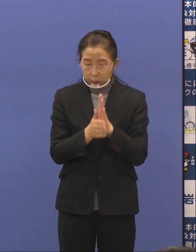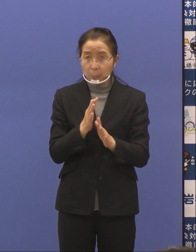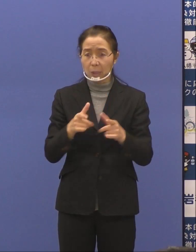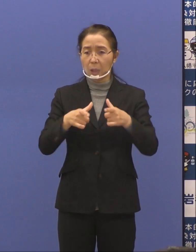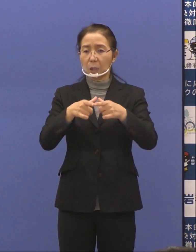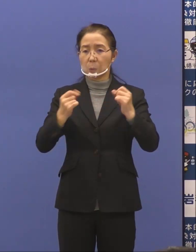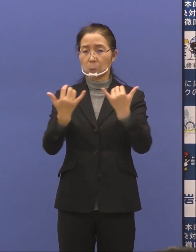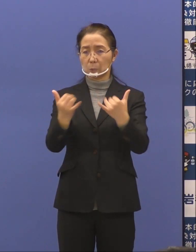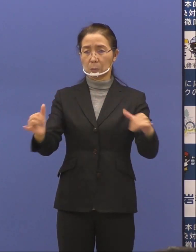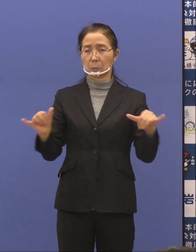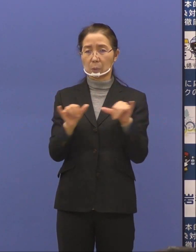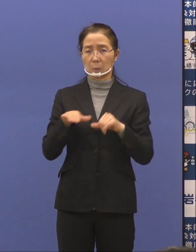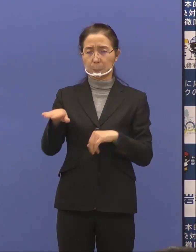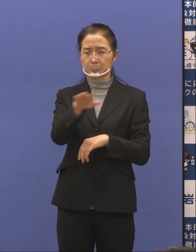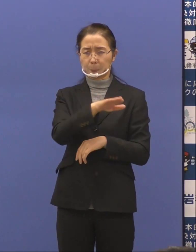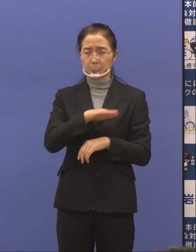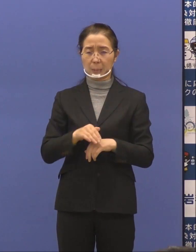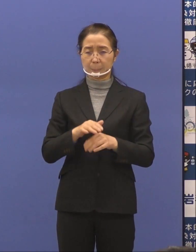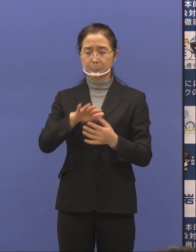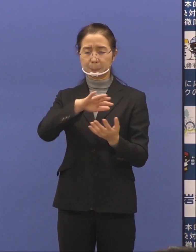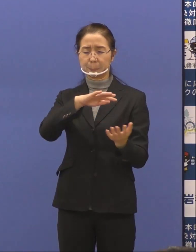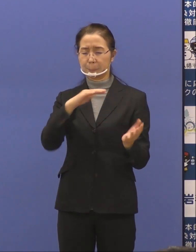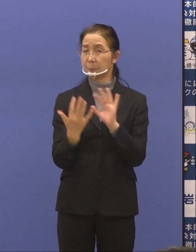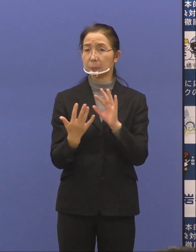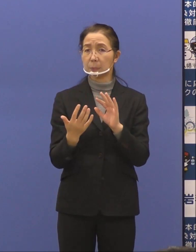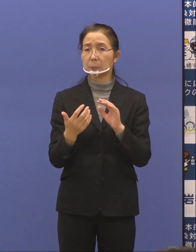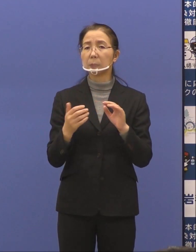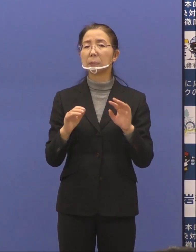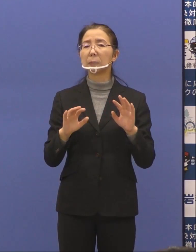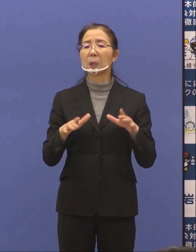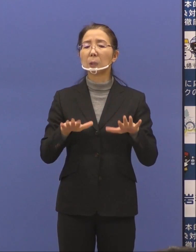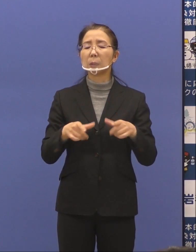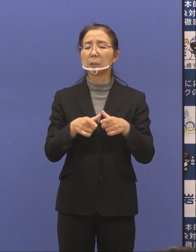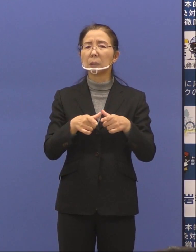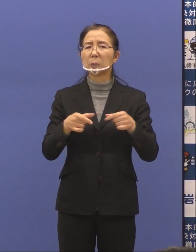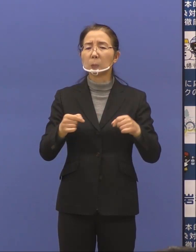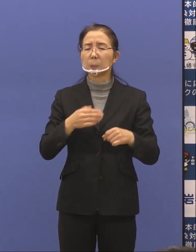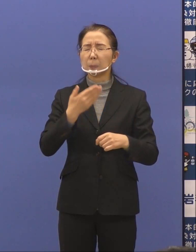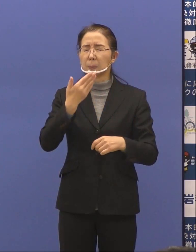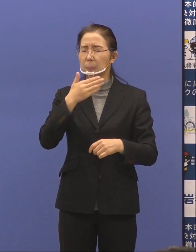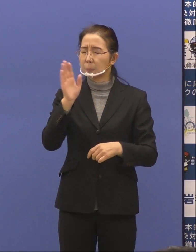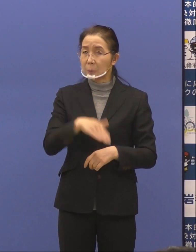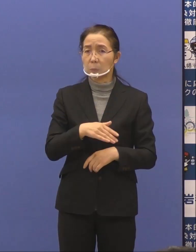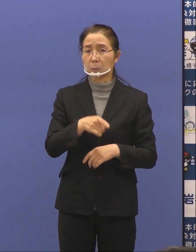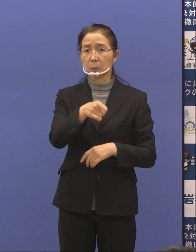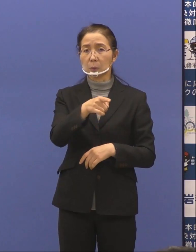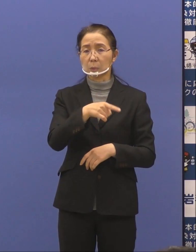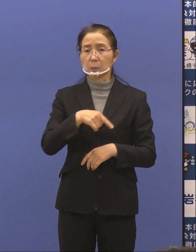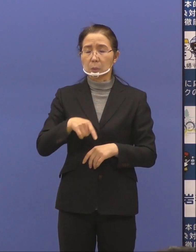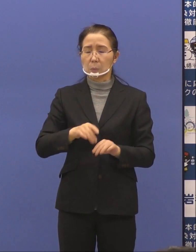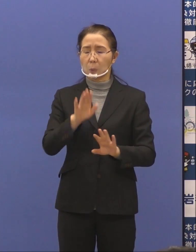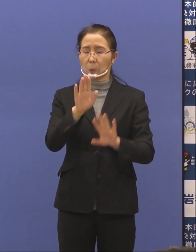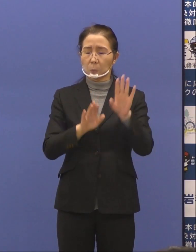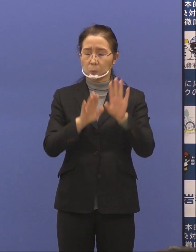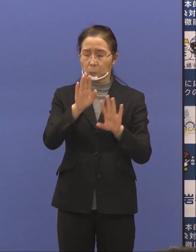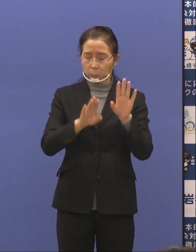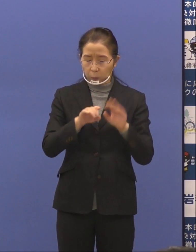して日本社会をこのガラッと変えないと今の日本は非常にまずいというところ